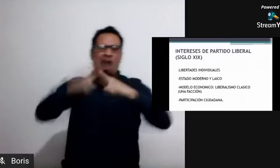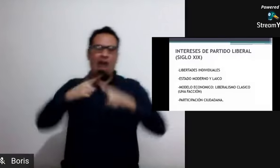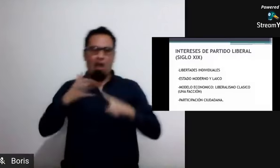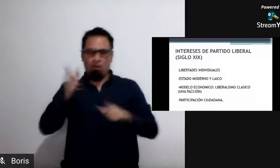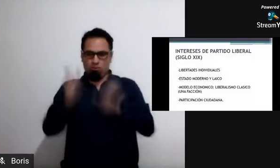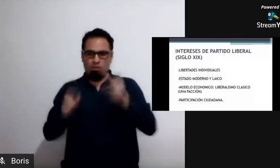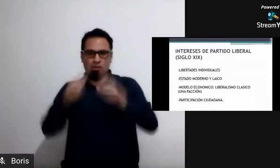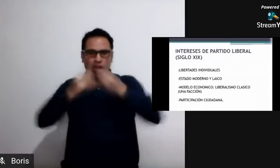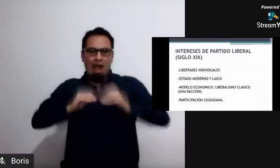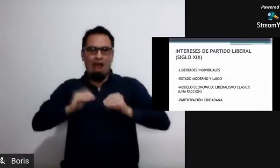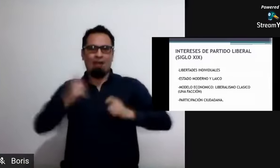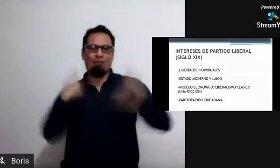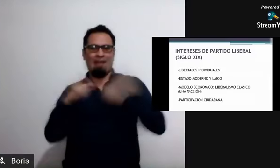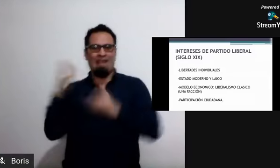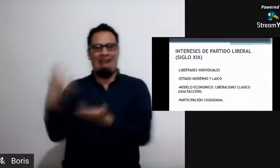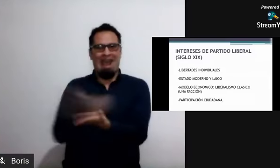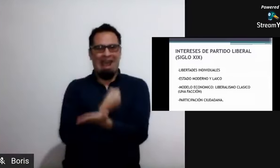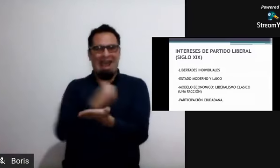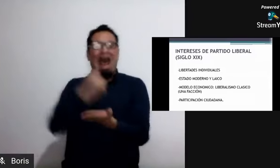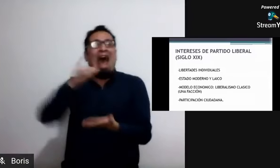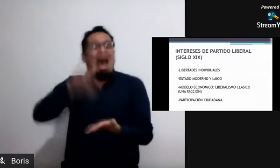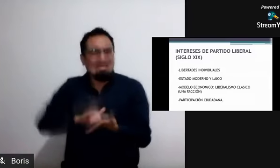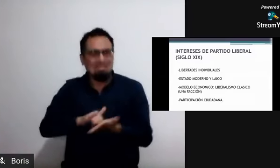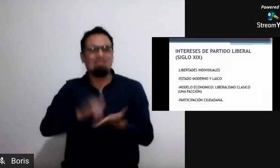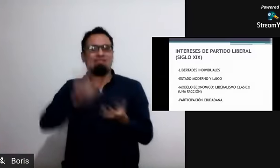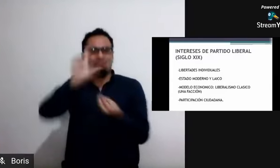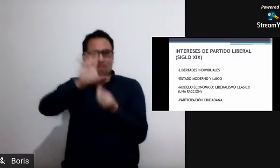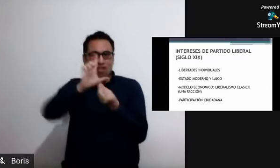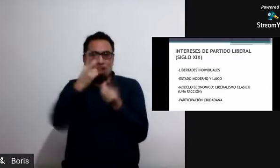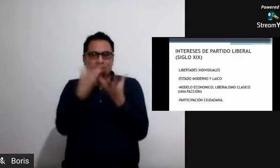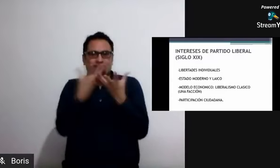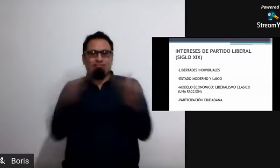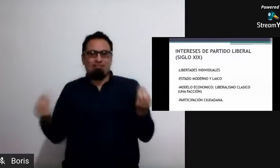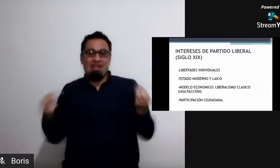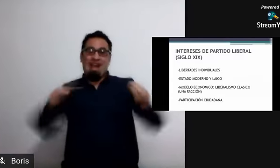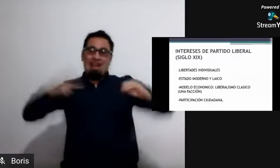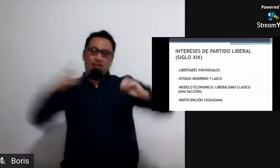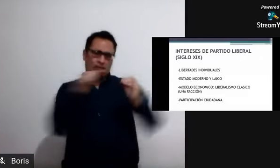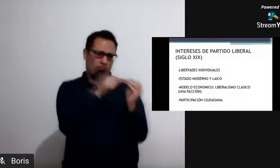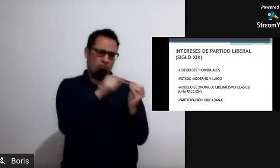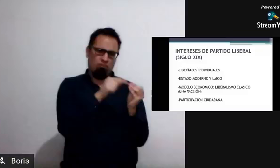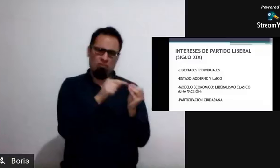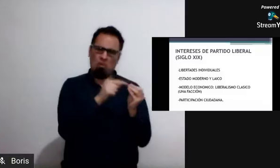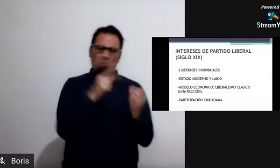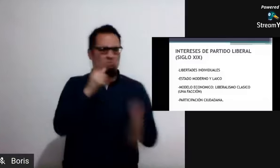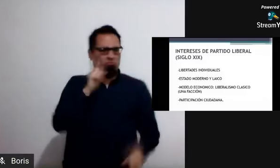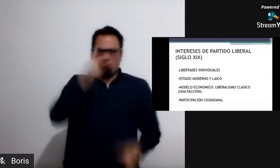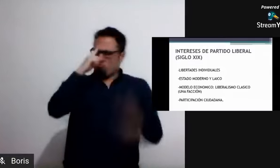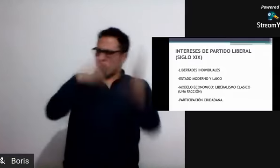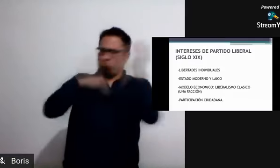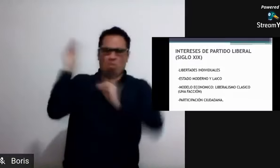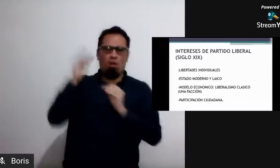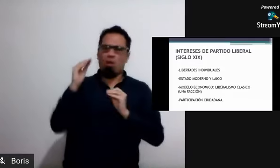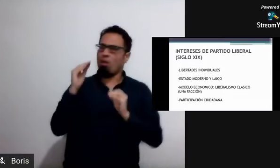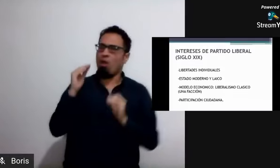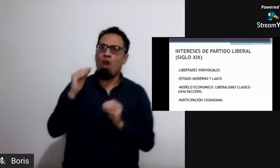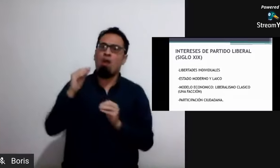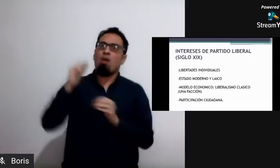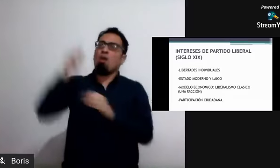intentaba ejercer un control en la importación de todas estas materias primas para la producción textil. Por ejemplo, para el